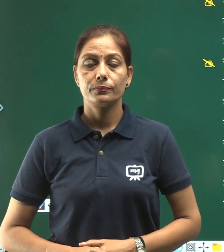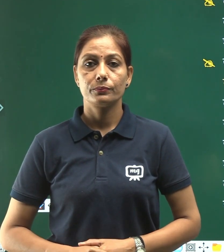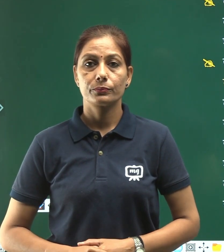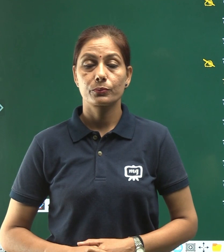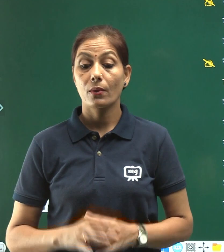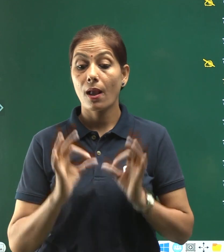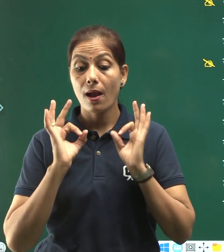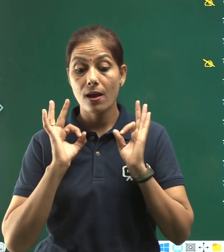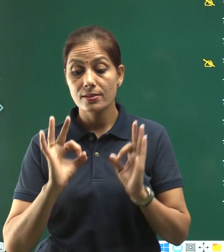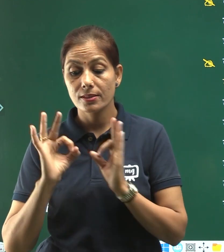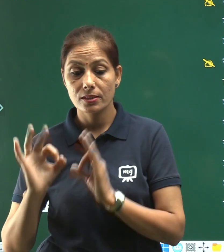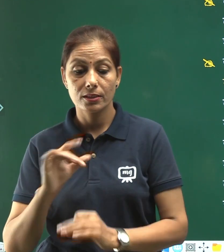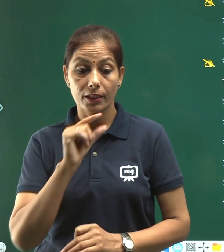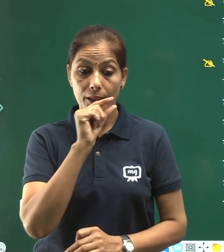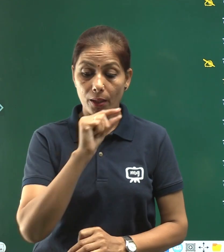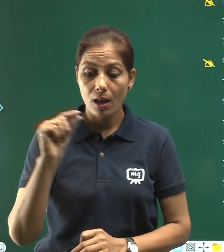अच्छी पंक्तियों का बनना